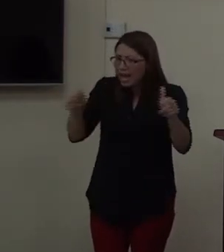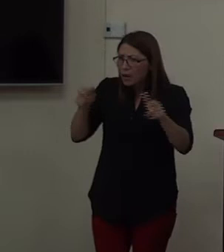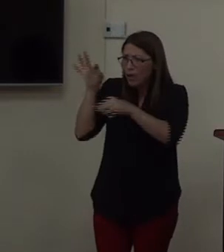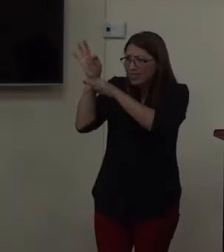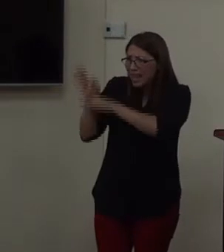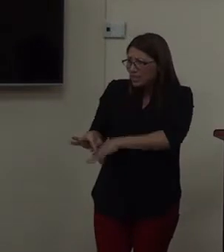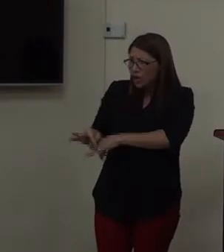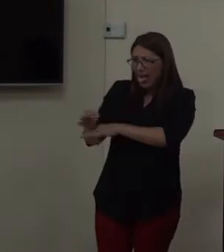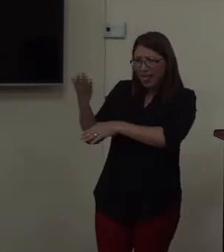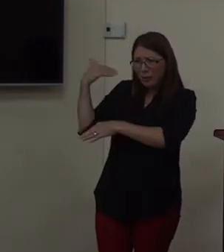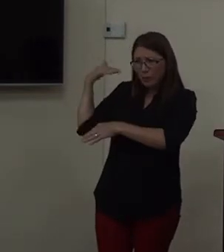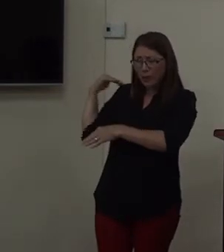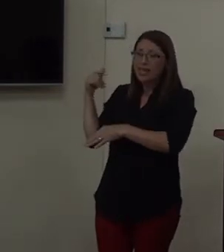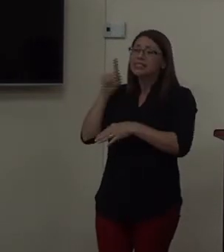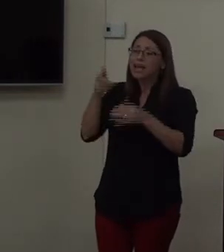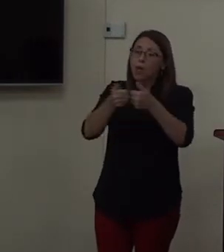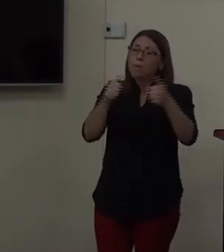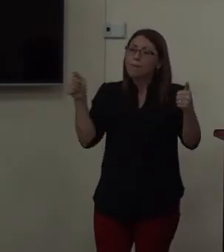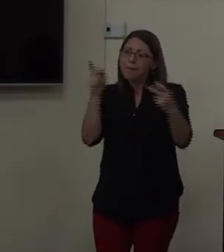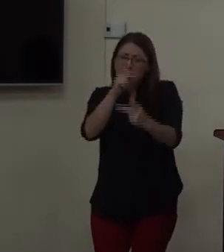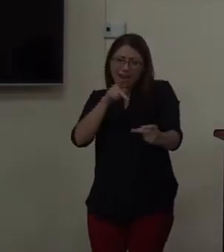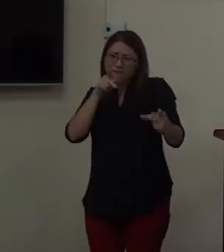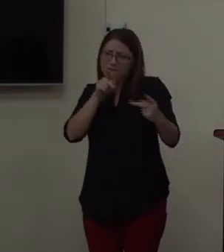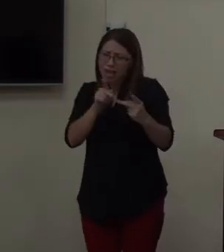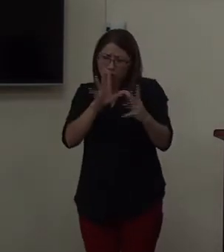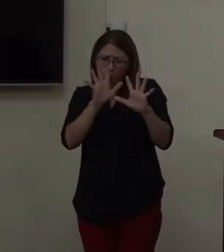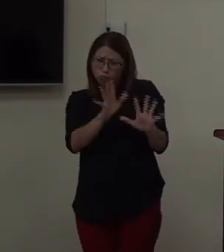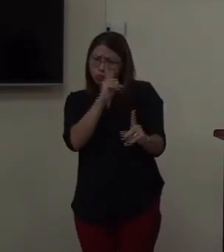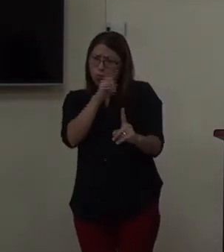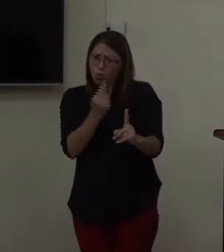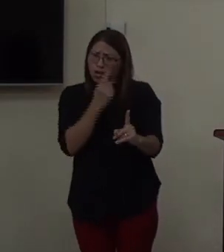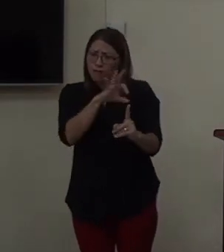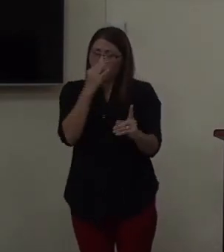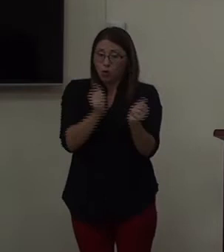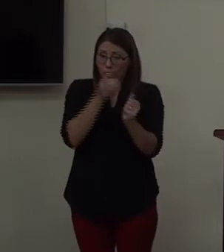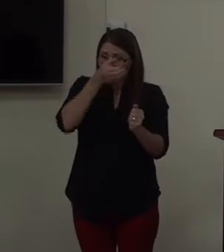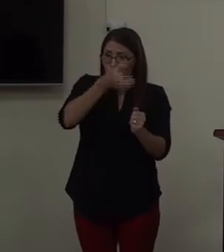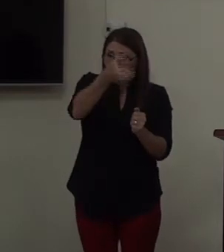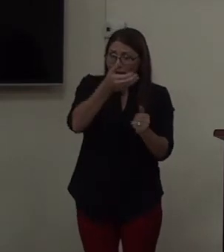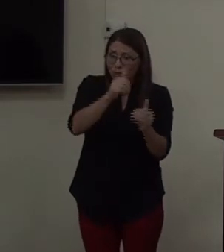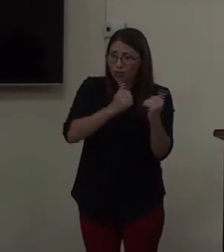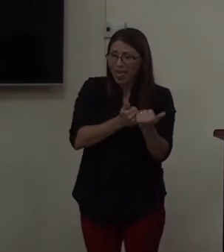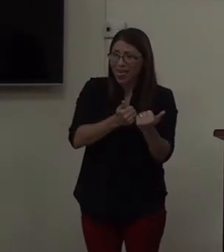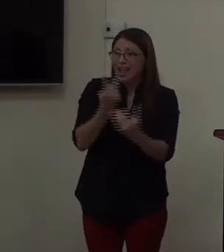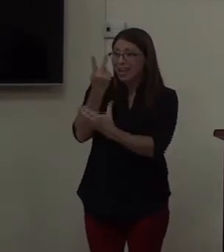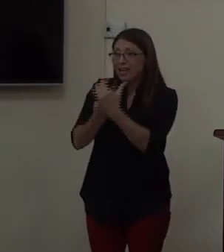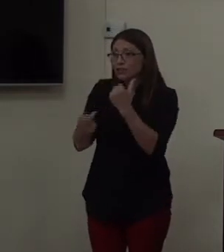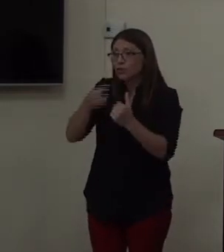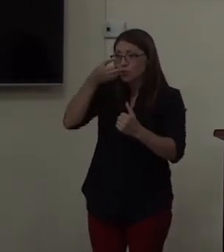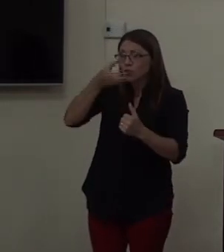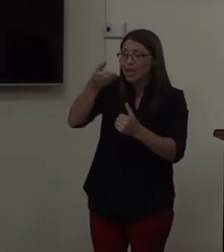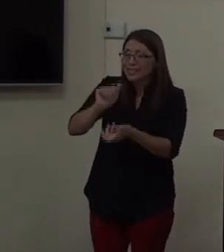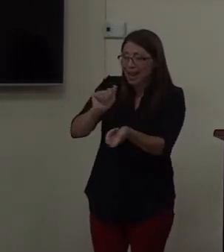mapa perfecto o isomórfico con su cultura tradicionalmente asociada. Las dos lenguas y cultura cambian a ritmos asociados, pero